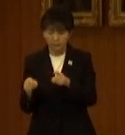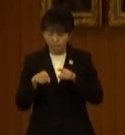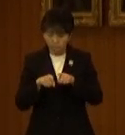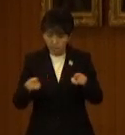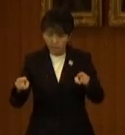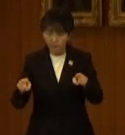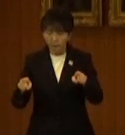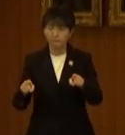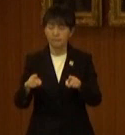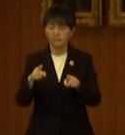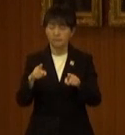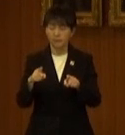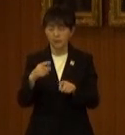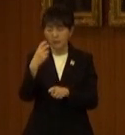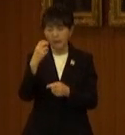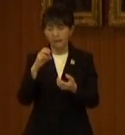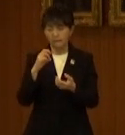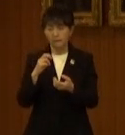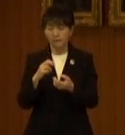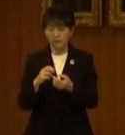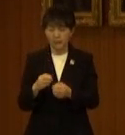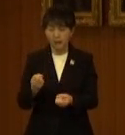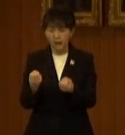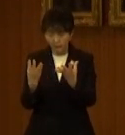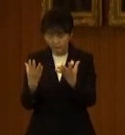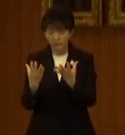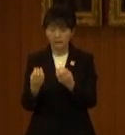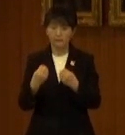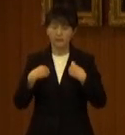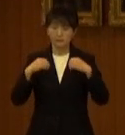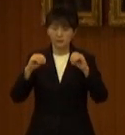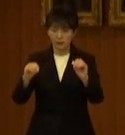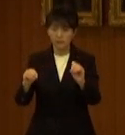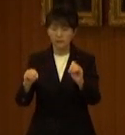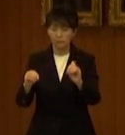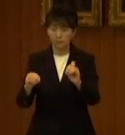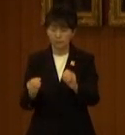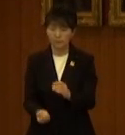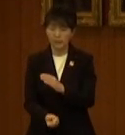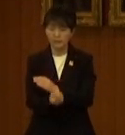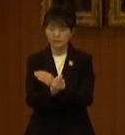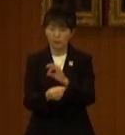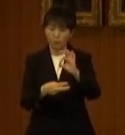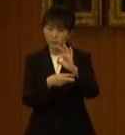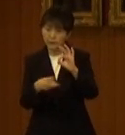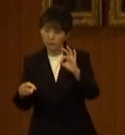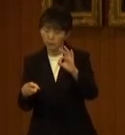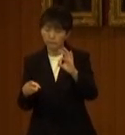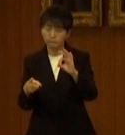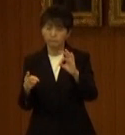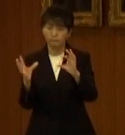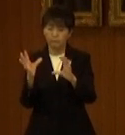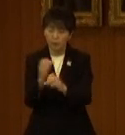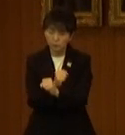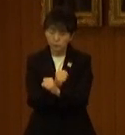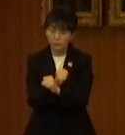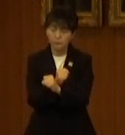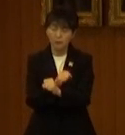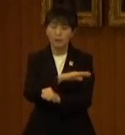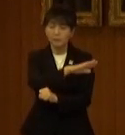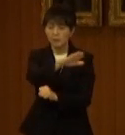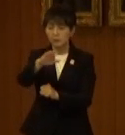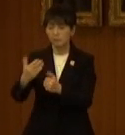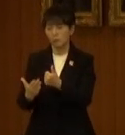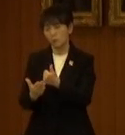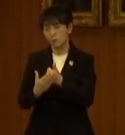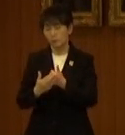し、新たな感染者の発生をゼロにするためにはですね、事業者の皆様のご協力な